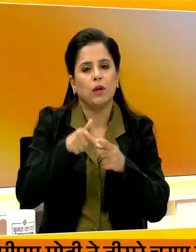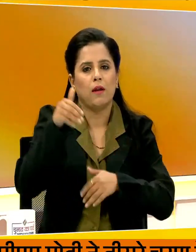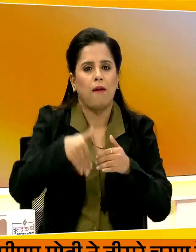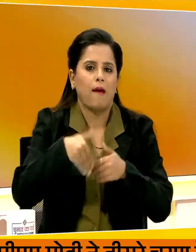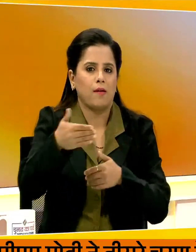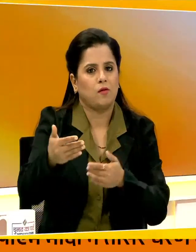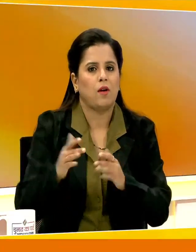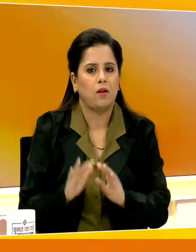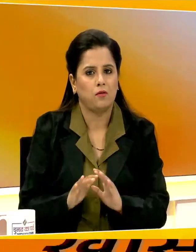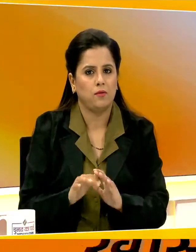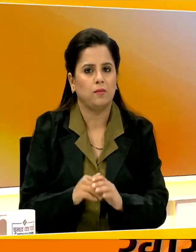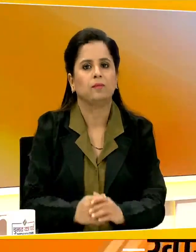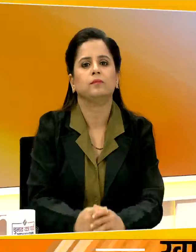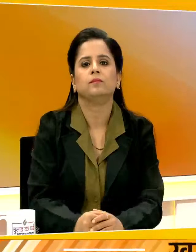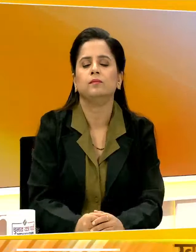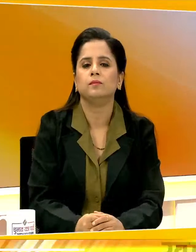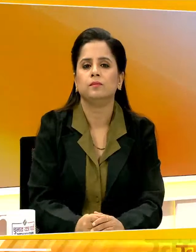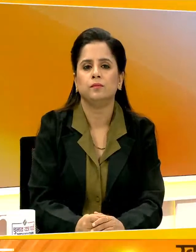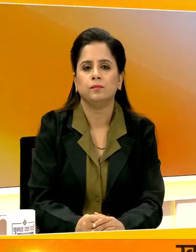होंगे।